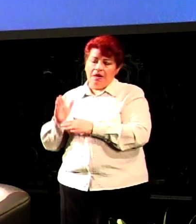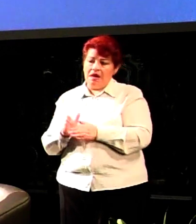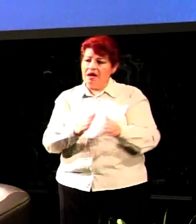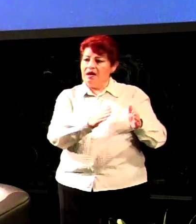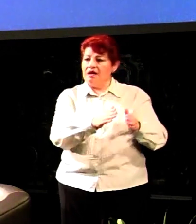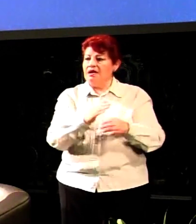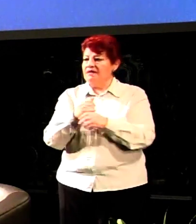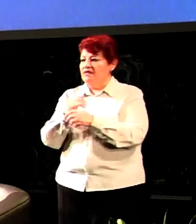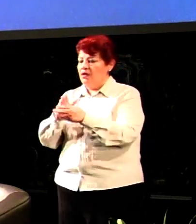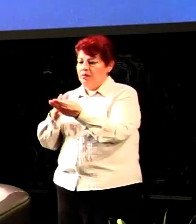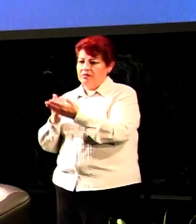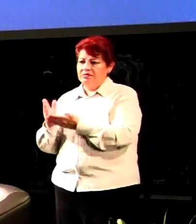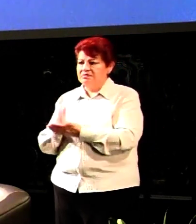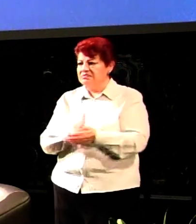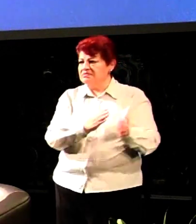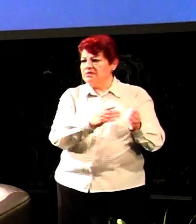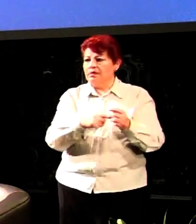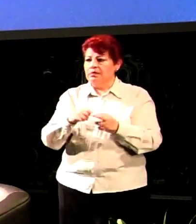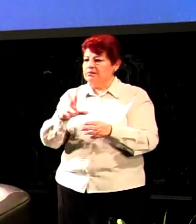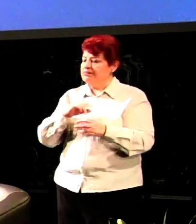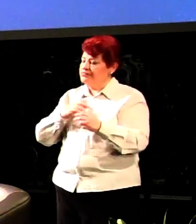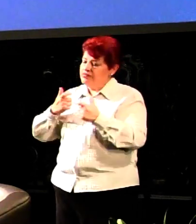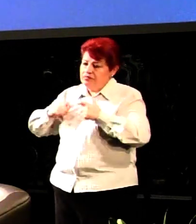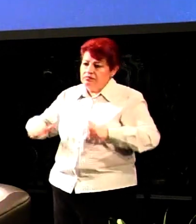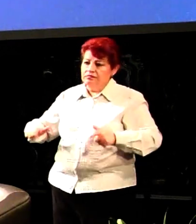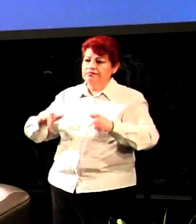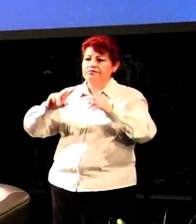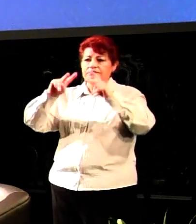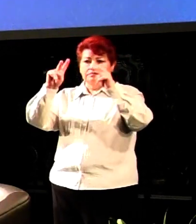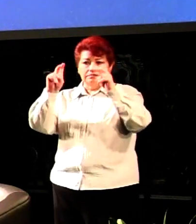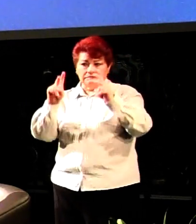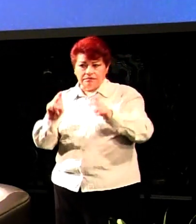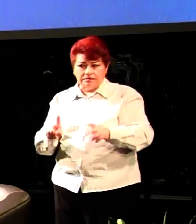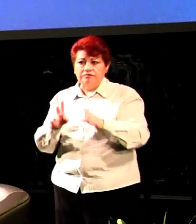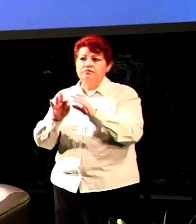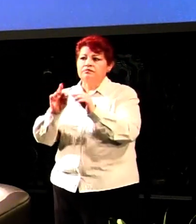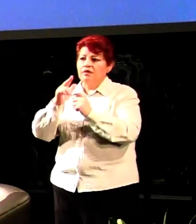la información ni el desarrollo de todas estas materias que siempre han sido